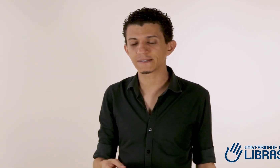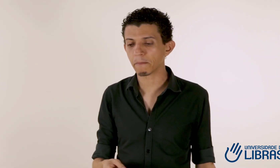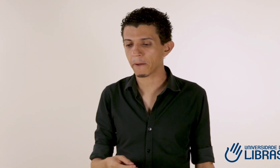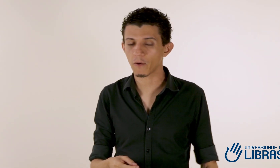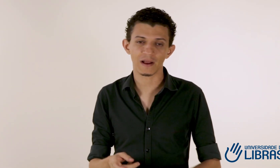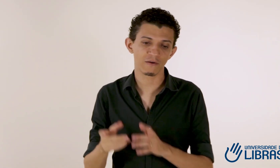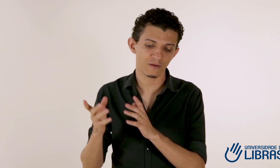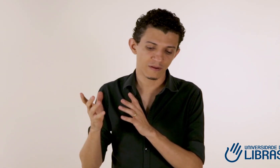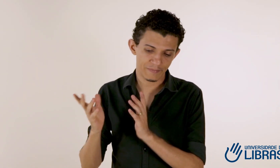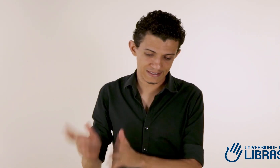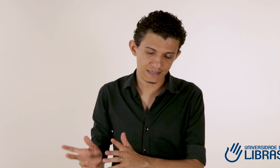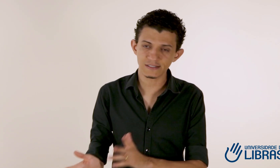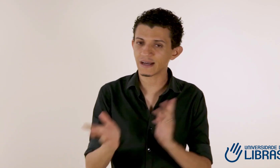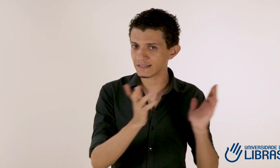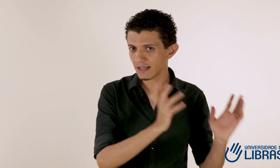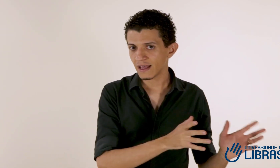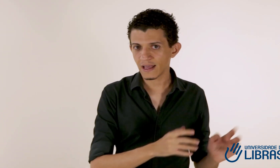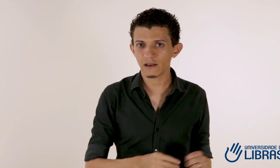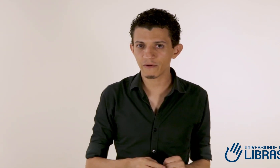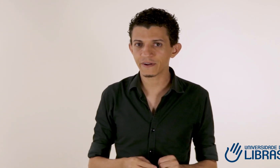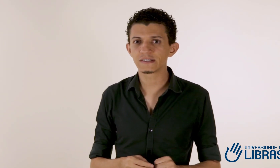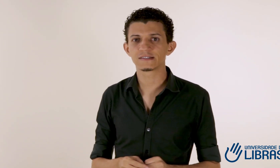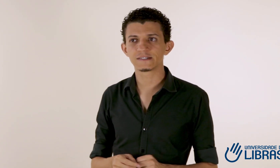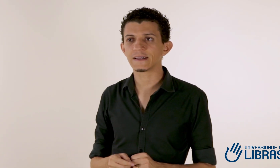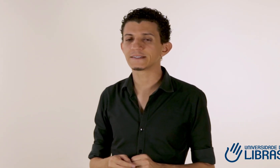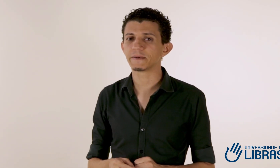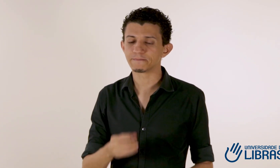também, como a língua brasileira de sinais e a língua francesa de sinais também.